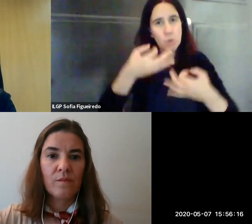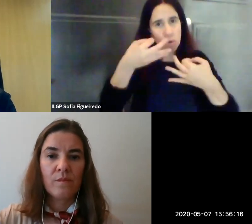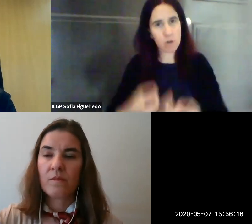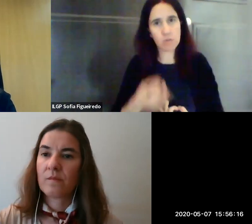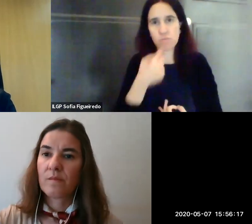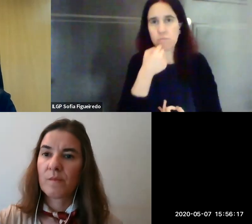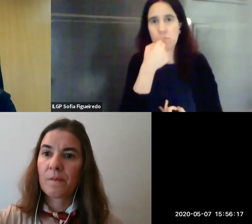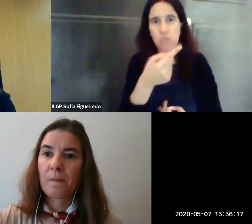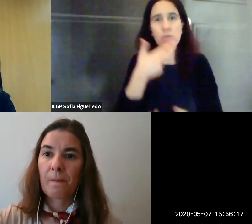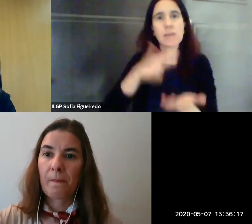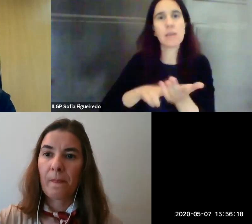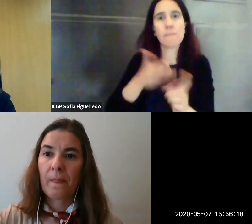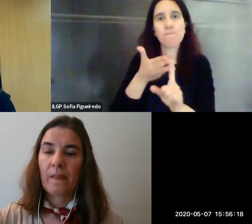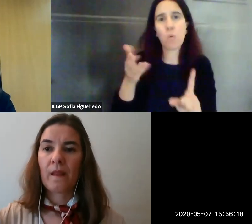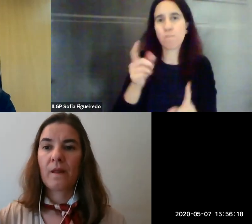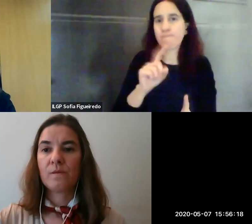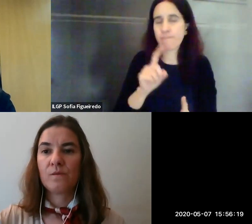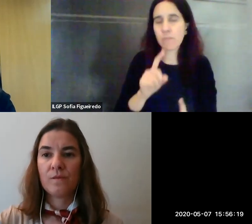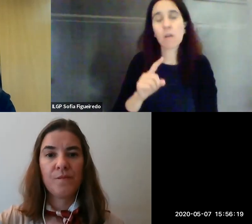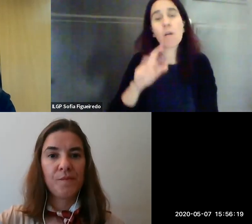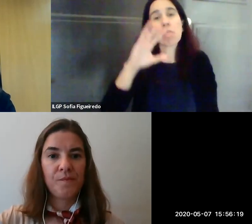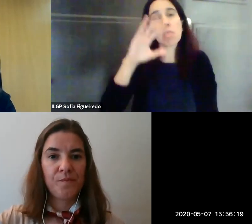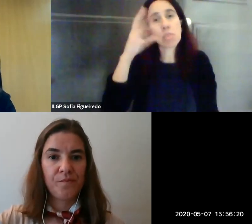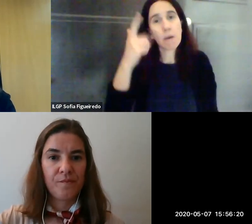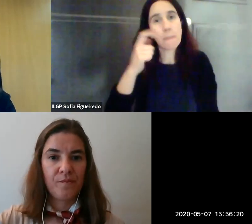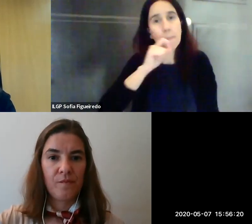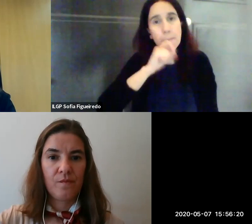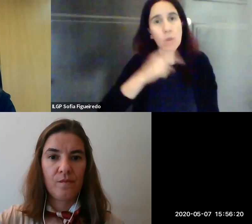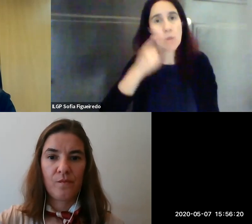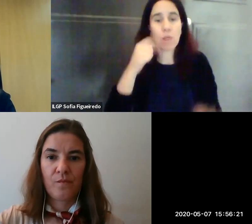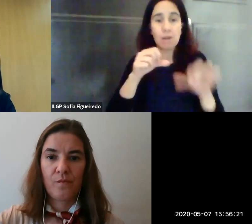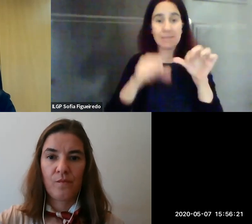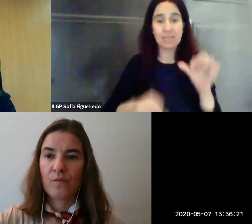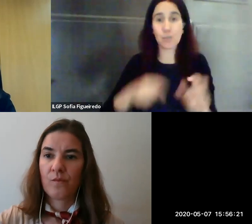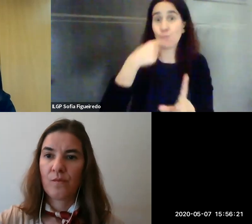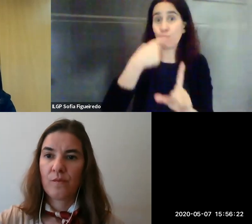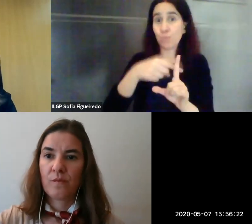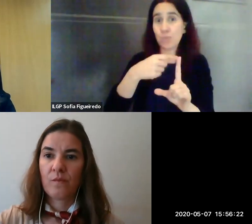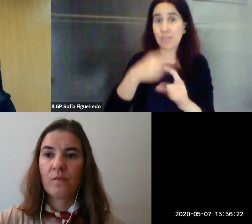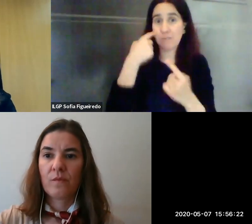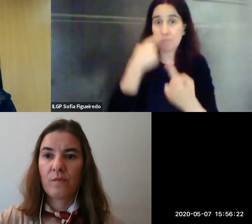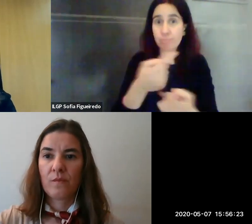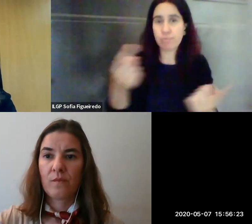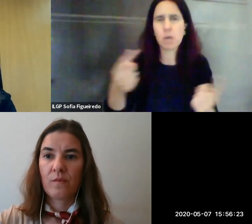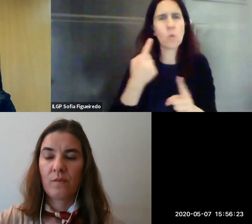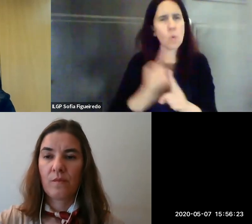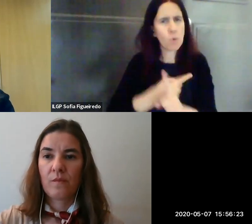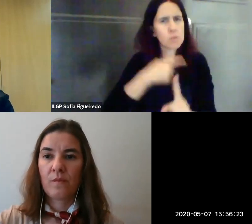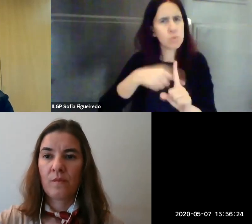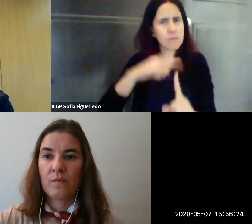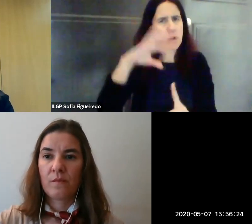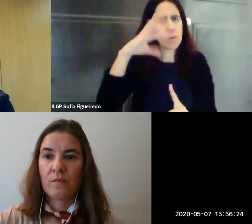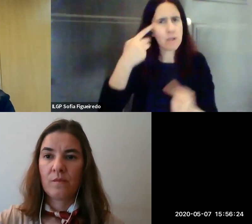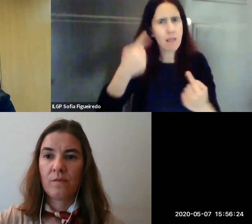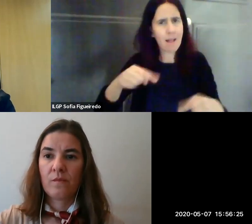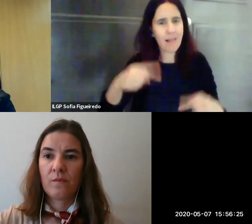se pode fugir à realidade, podemos encontrar mensagens positivas, porque há coisas positivas a acontecer e